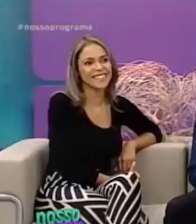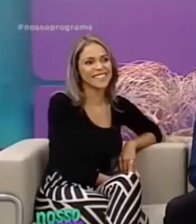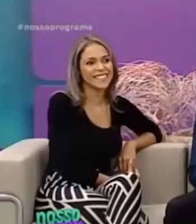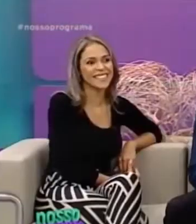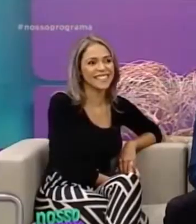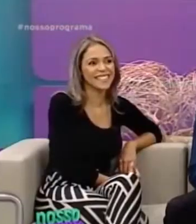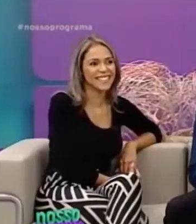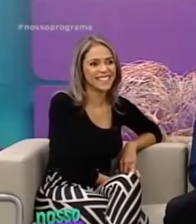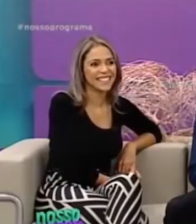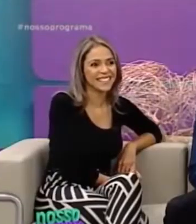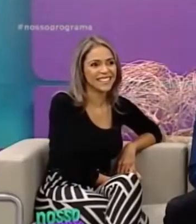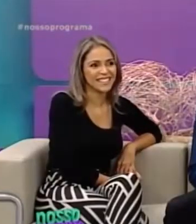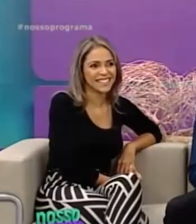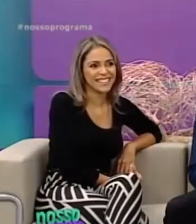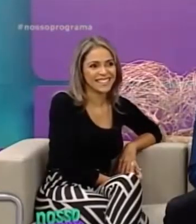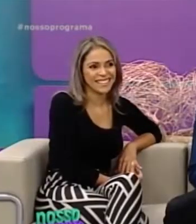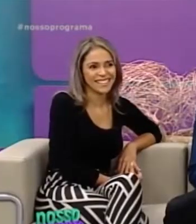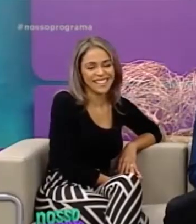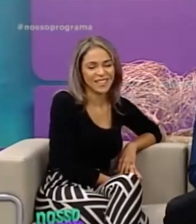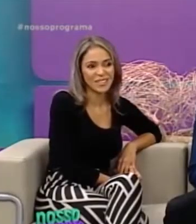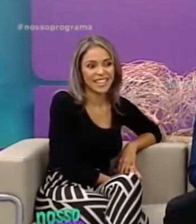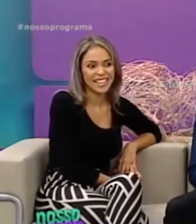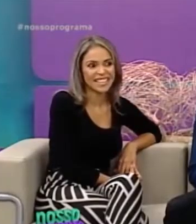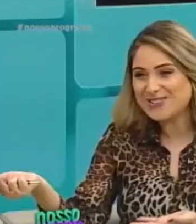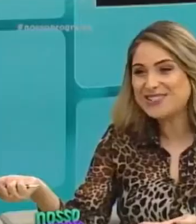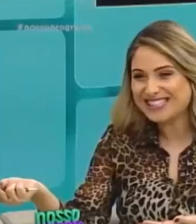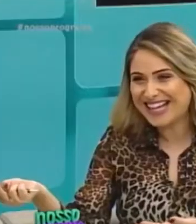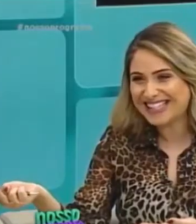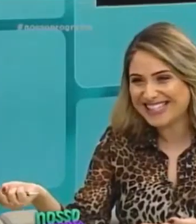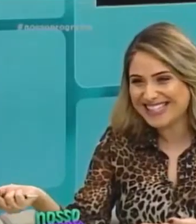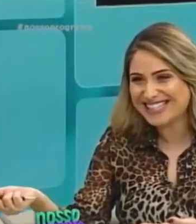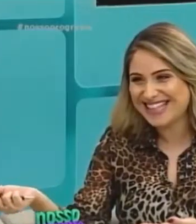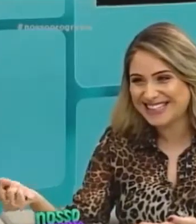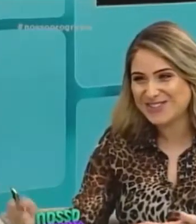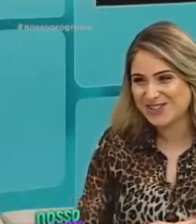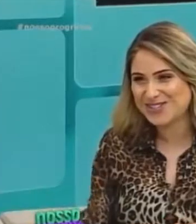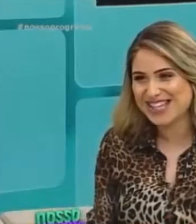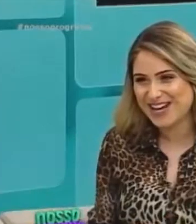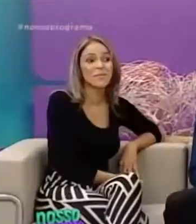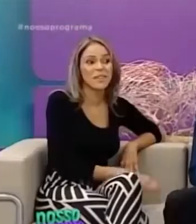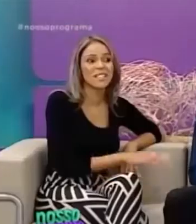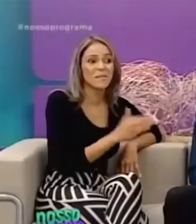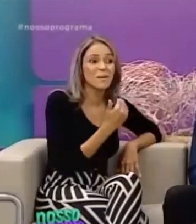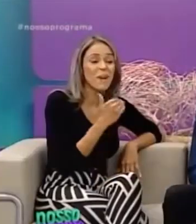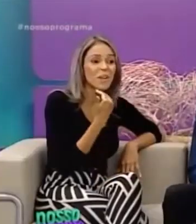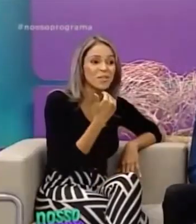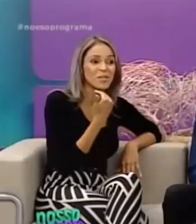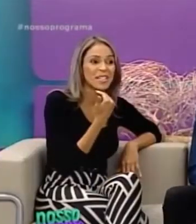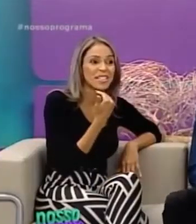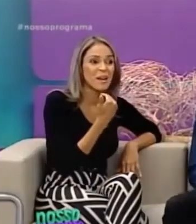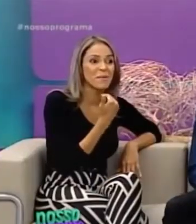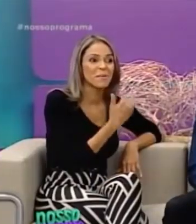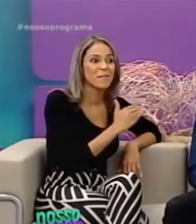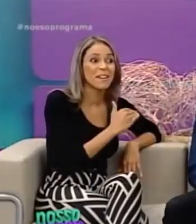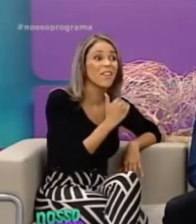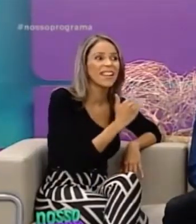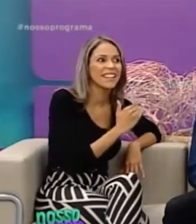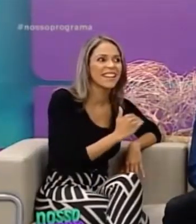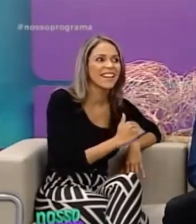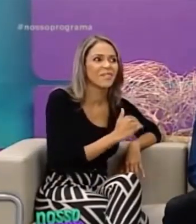surdo. Mas fazer o quê, né? A convivência, eles nos entendem, eles entendem os nossos erros, né? Eu recebi um áudio no WhatsApp, eu mandei pra ele, olha que legal, eu